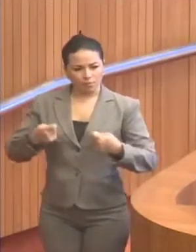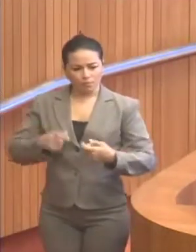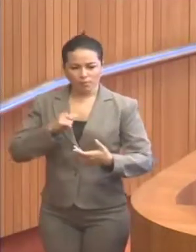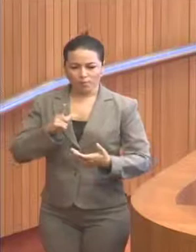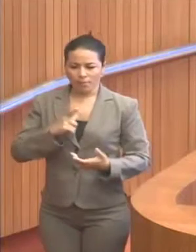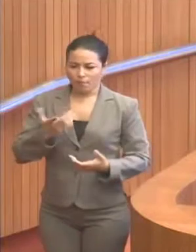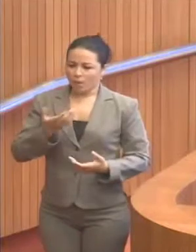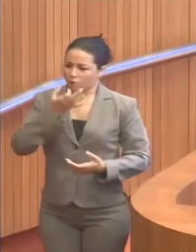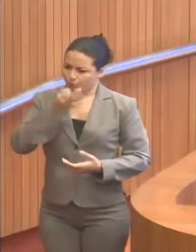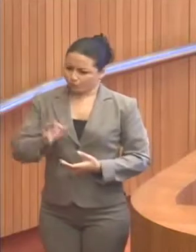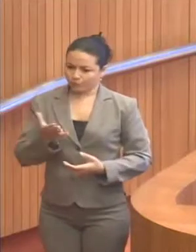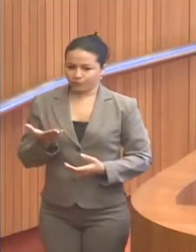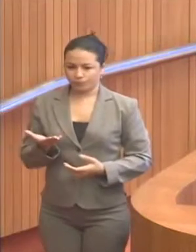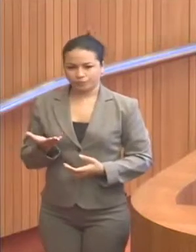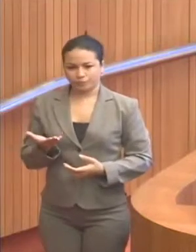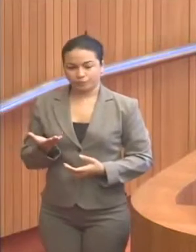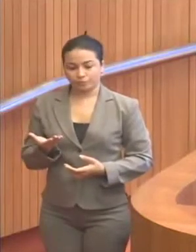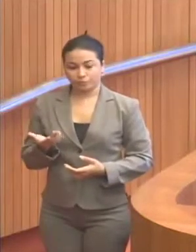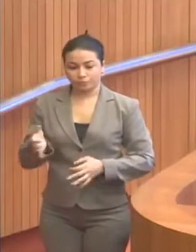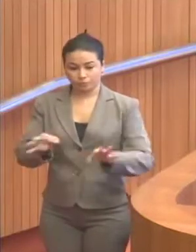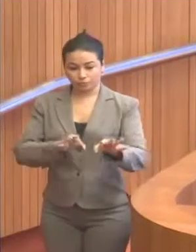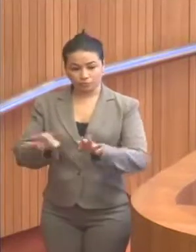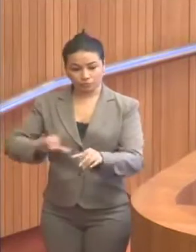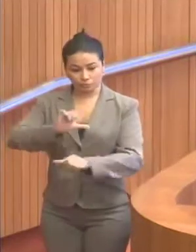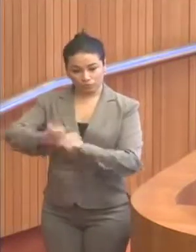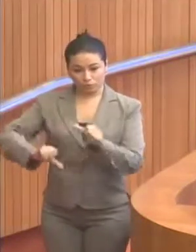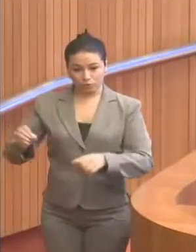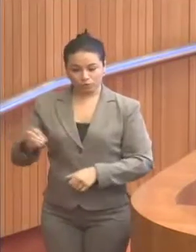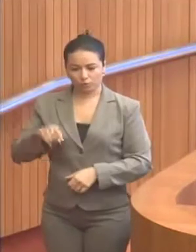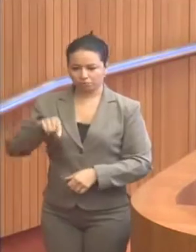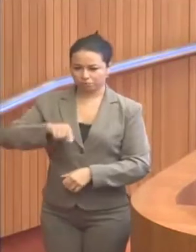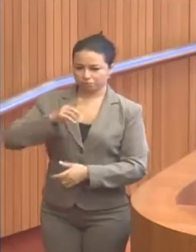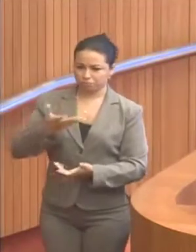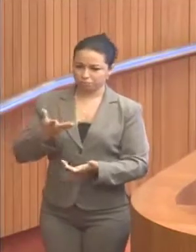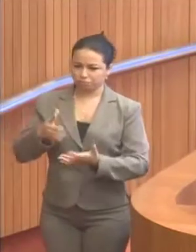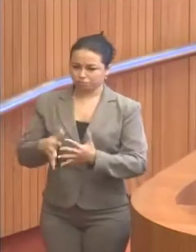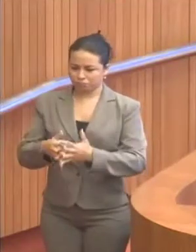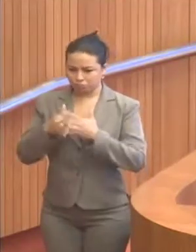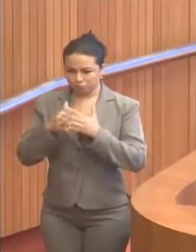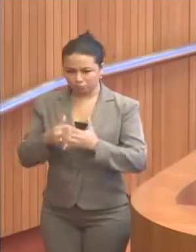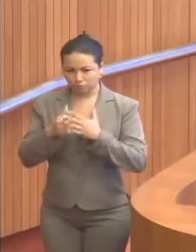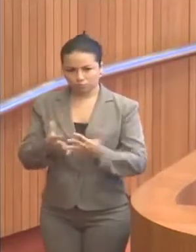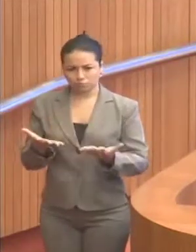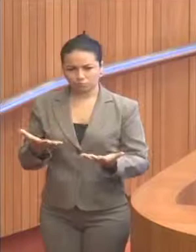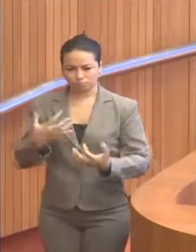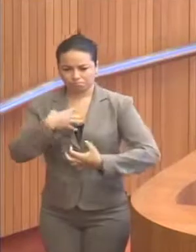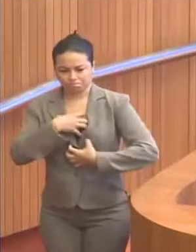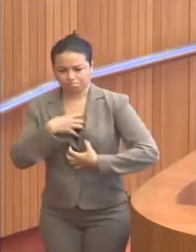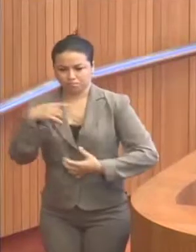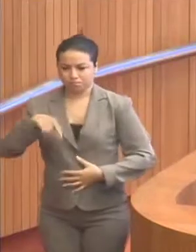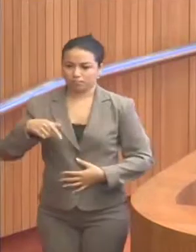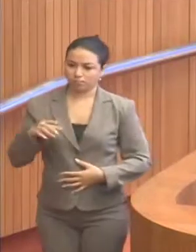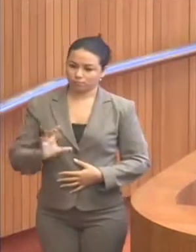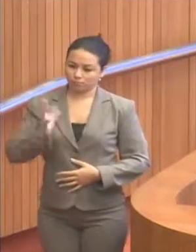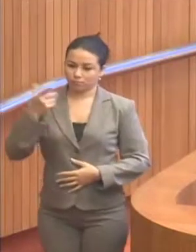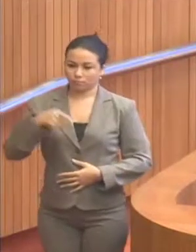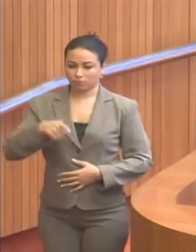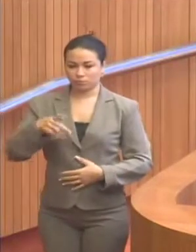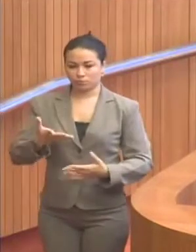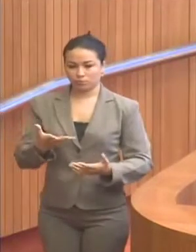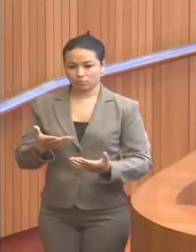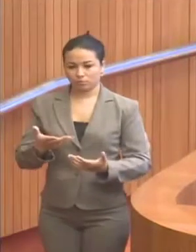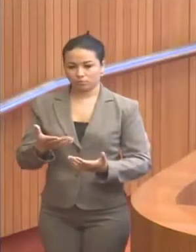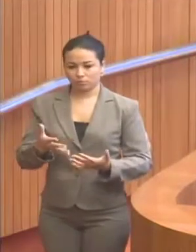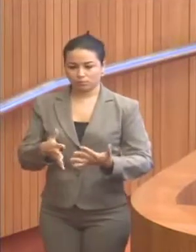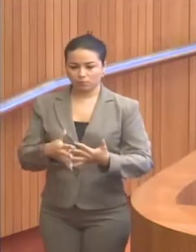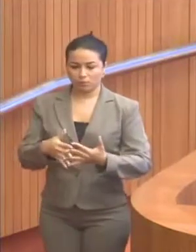tomar iniciativa, né, para corrigir essa distorção, essa temeridade que é o transporte